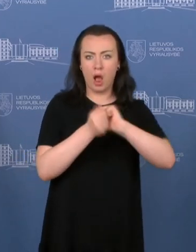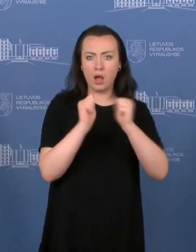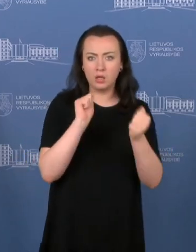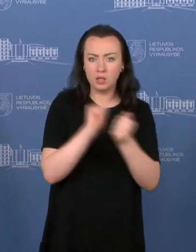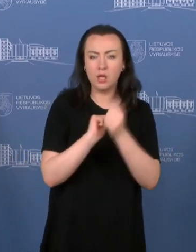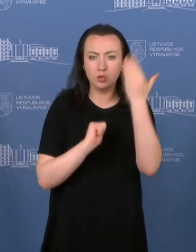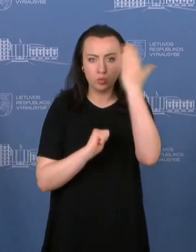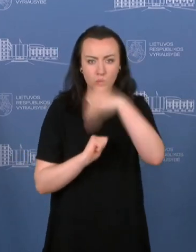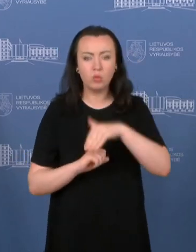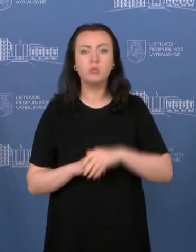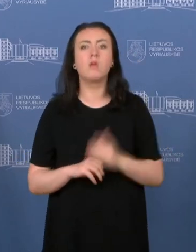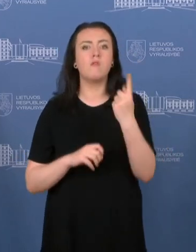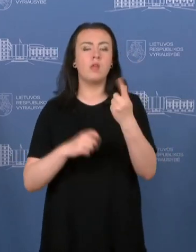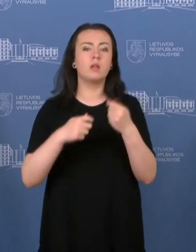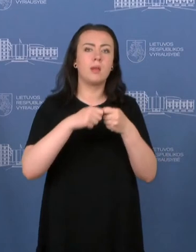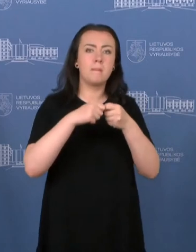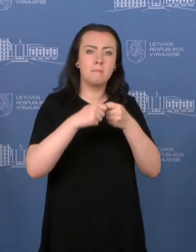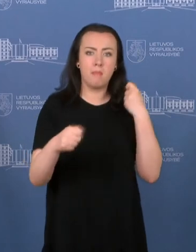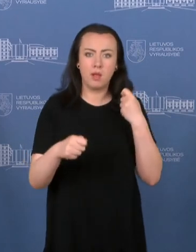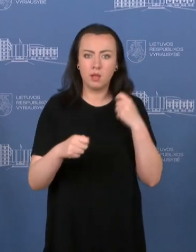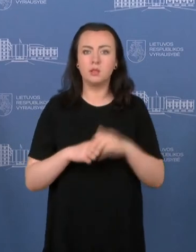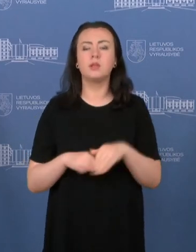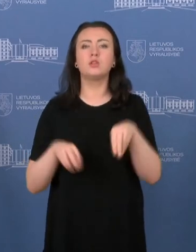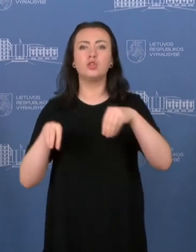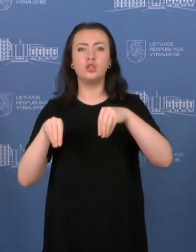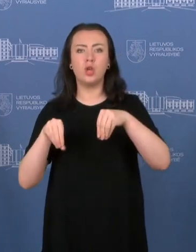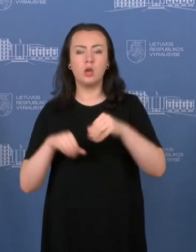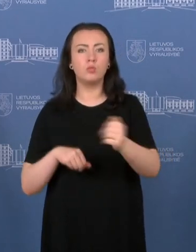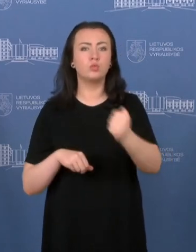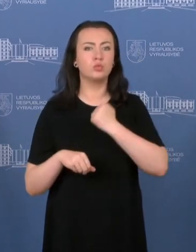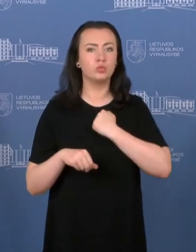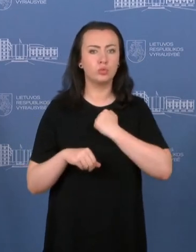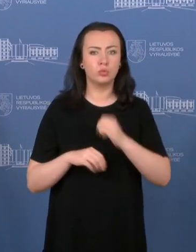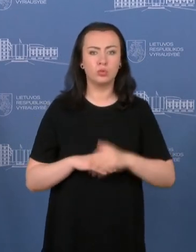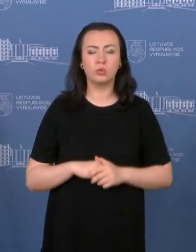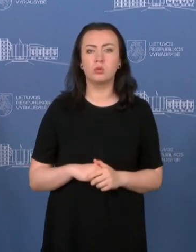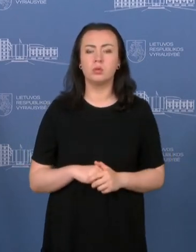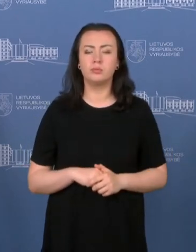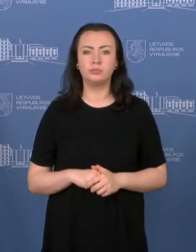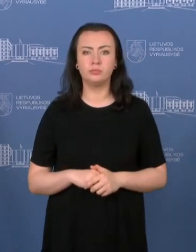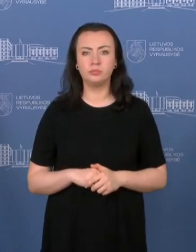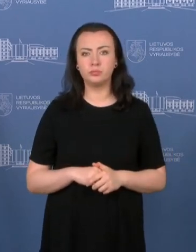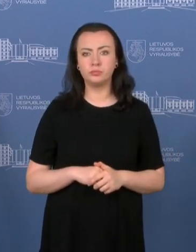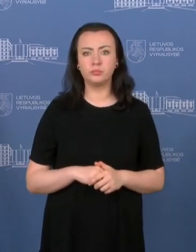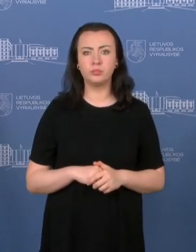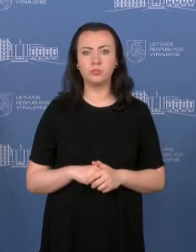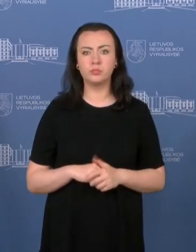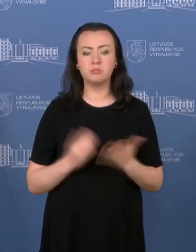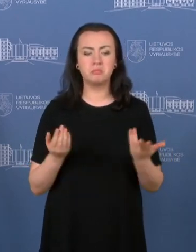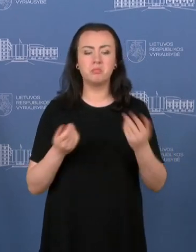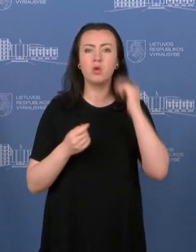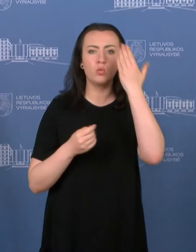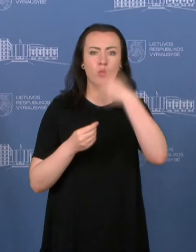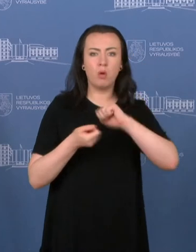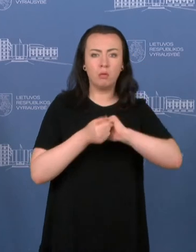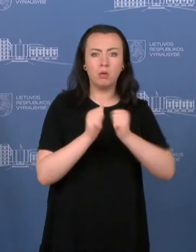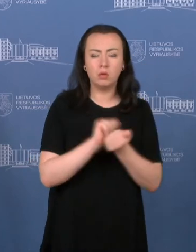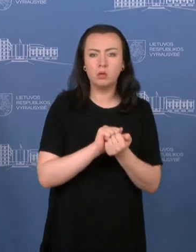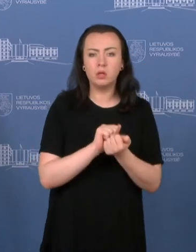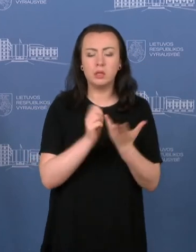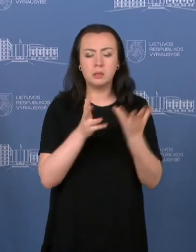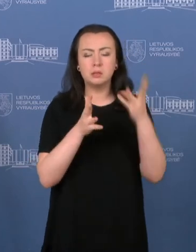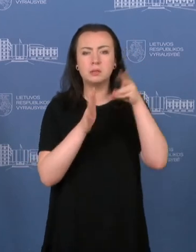o vienas metras žemės turi tiek pat anglies sukaupęs,